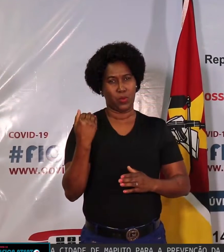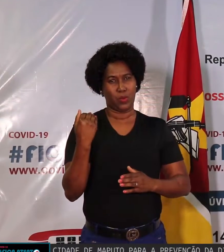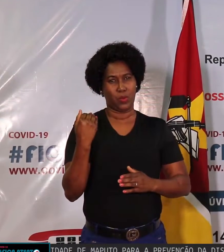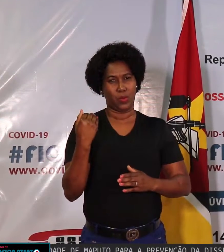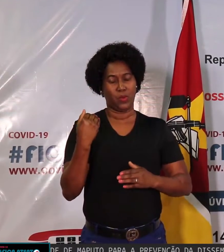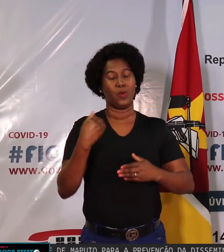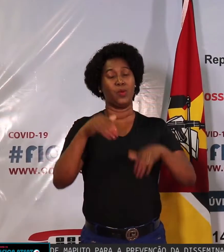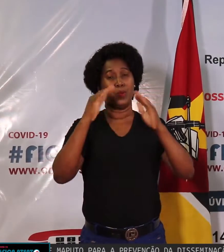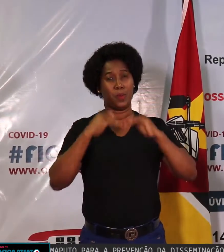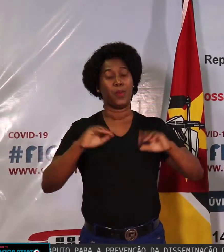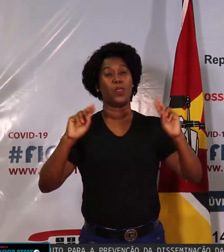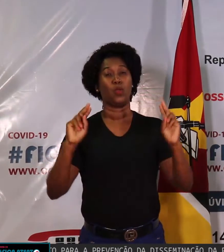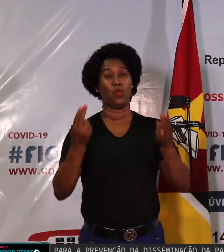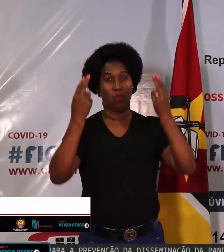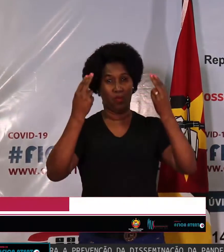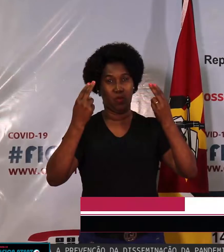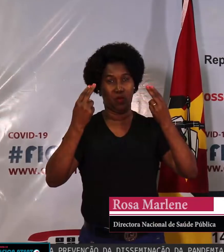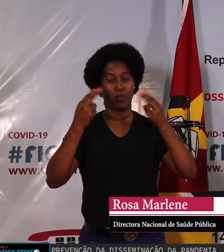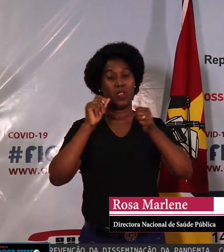Dos novos casos testados,